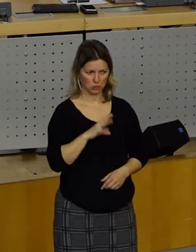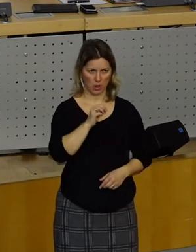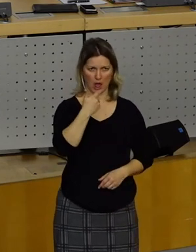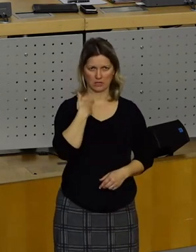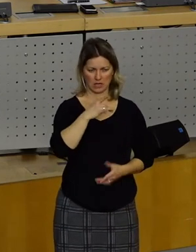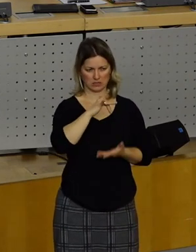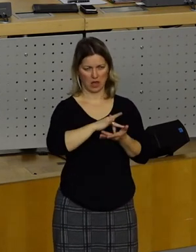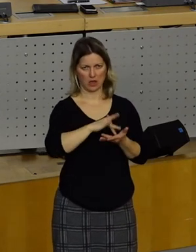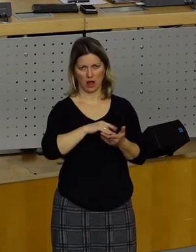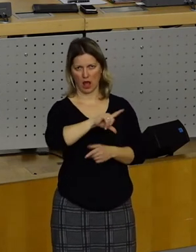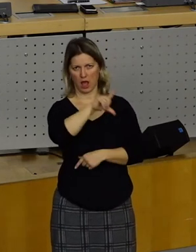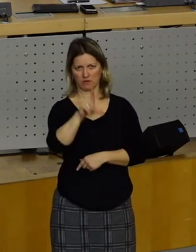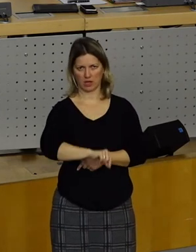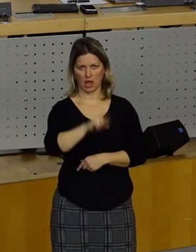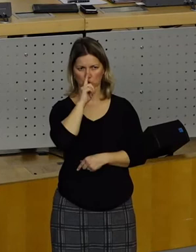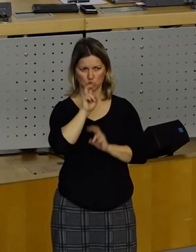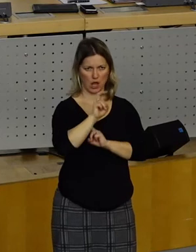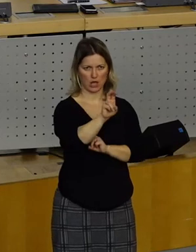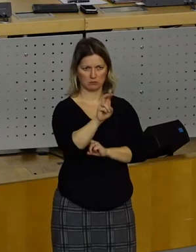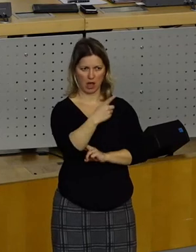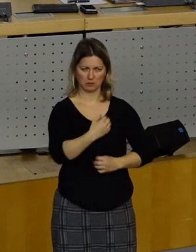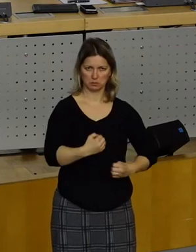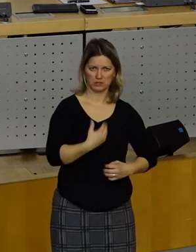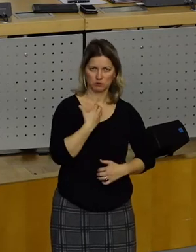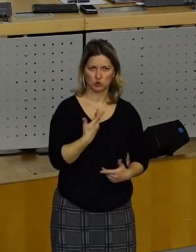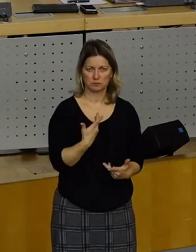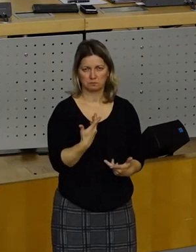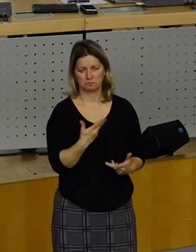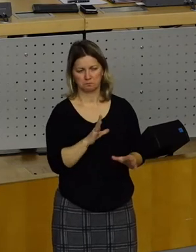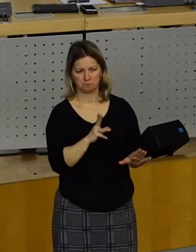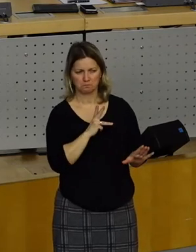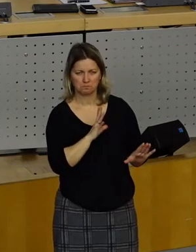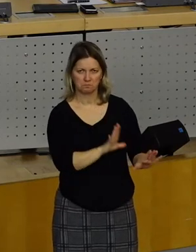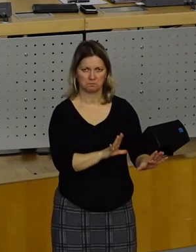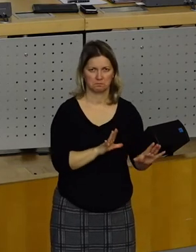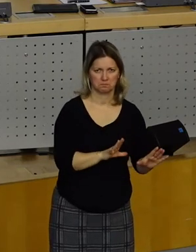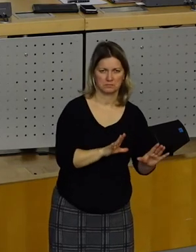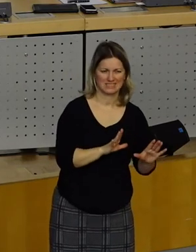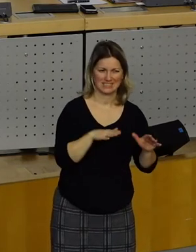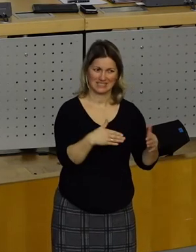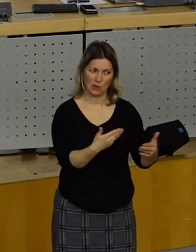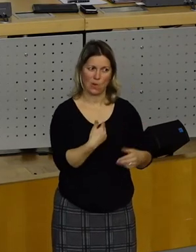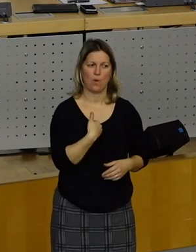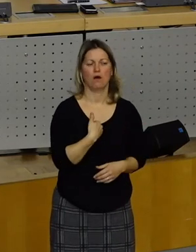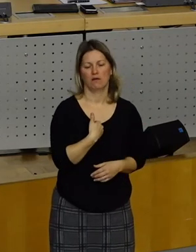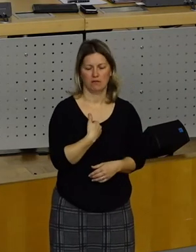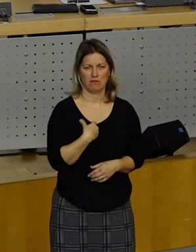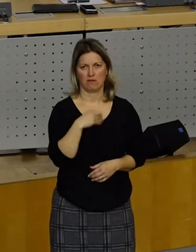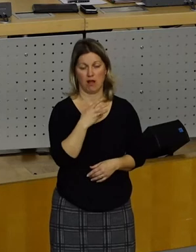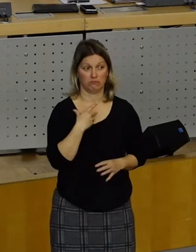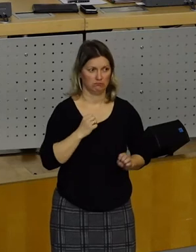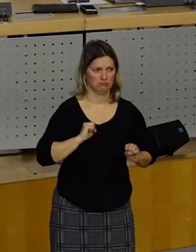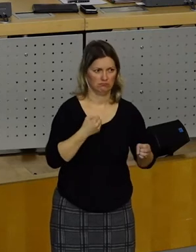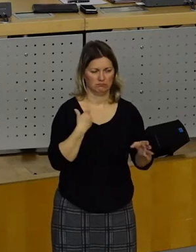straßenbahn und da haben wir schon auch gesagt also das werden wir jetzt nicht in der weise aktiv